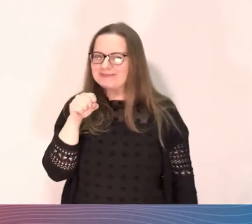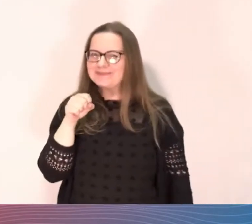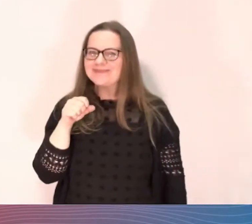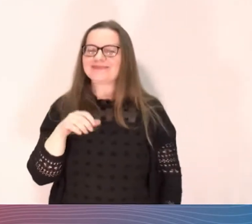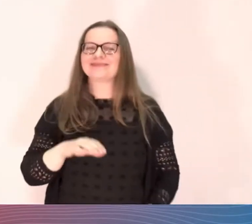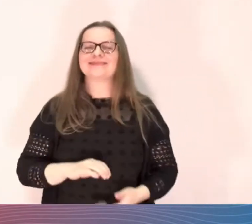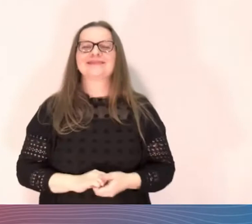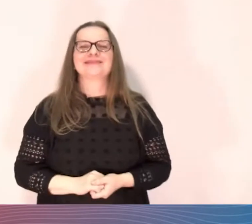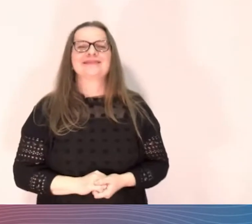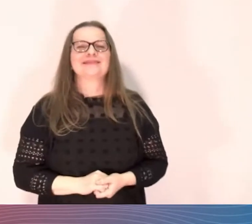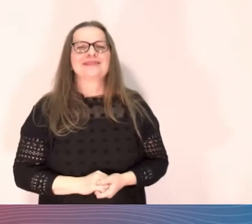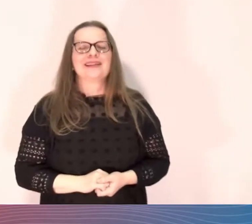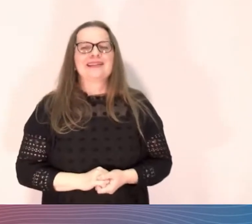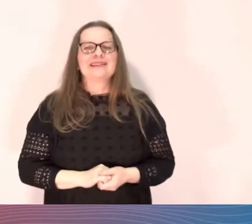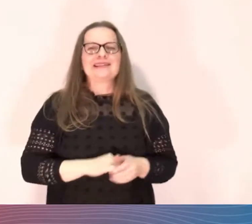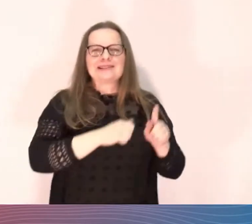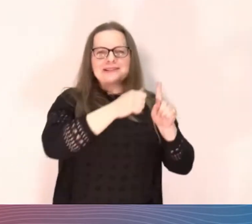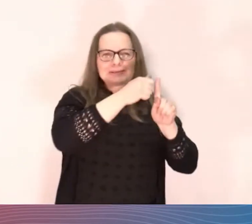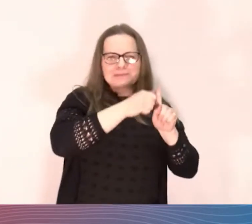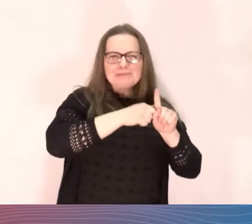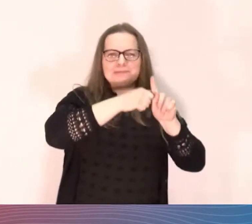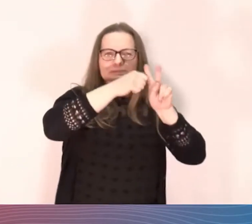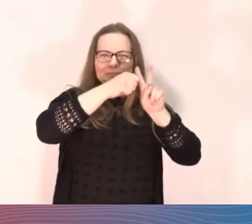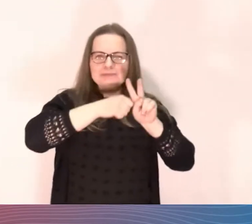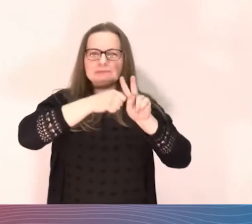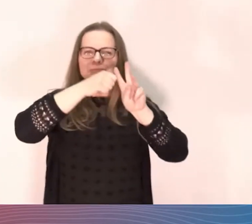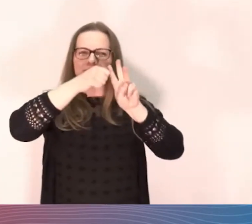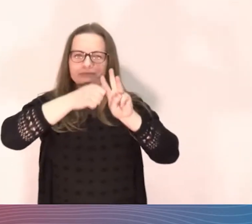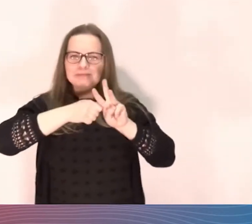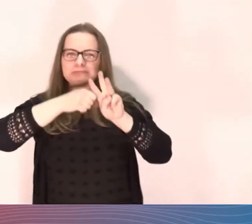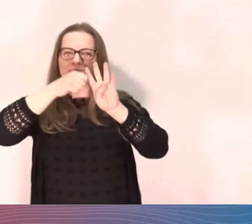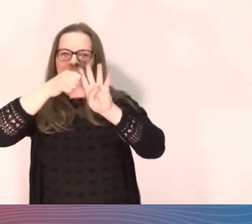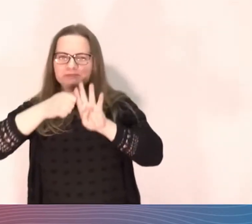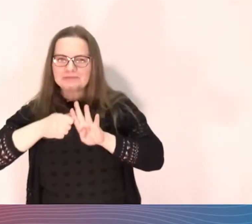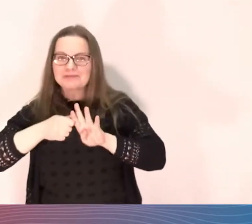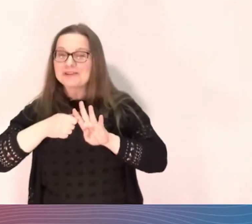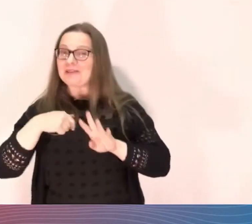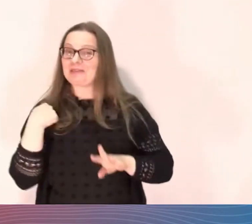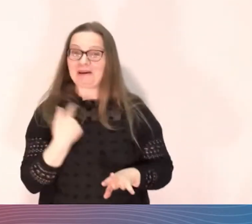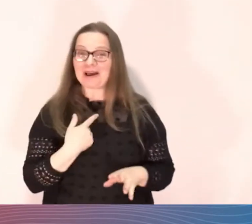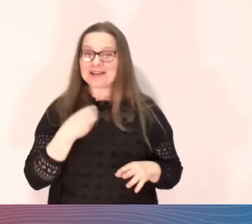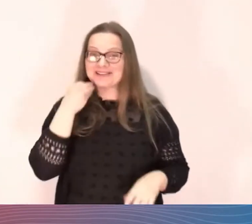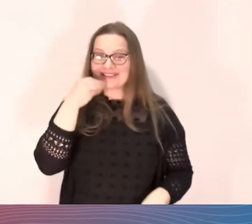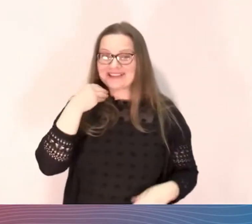Quem nesses últimos meses realmente tem vivido uma vida de alegria?